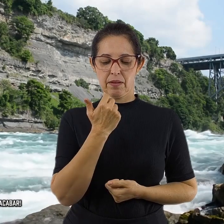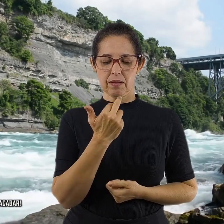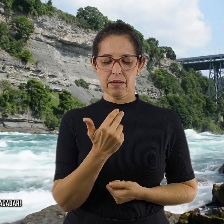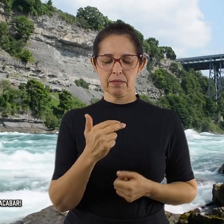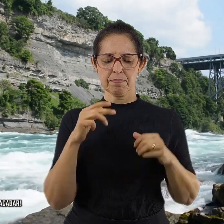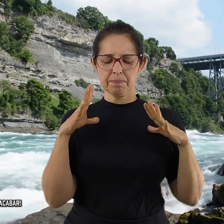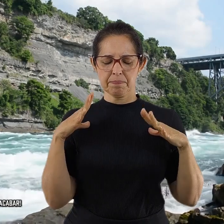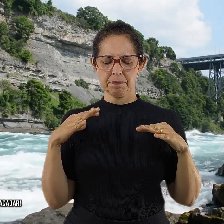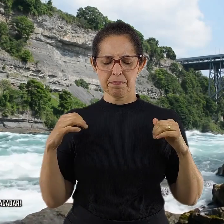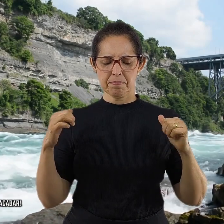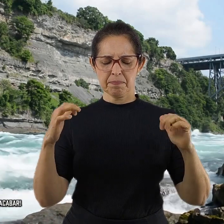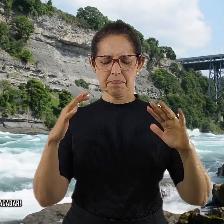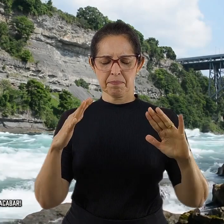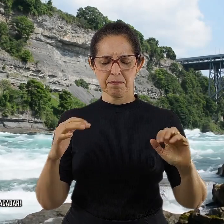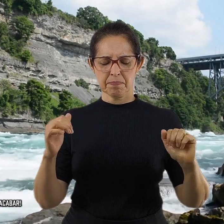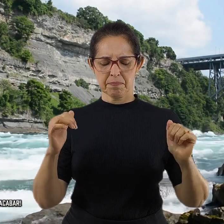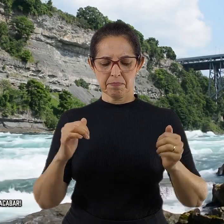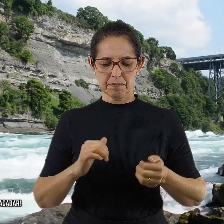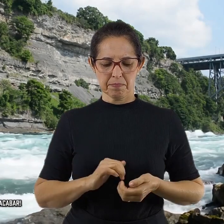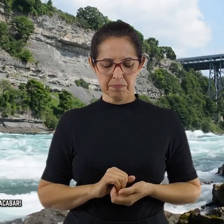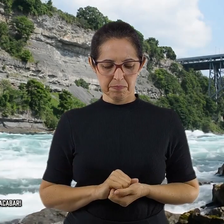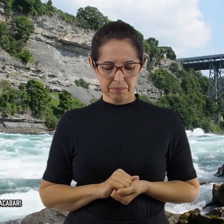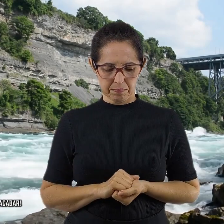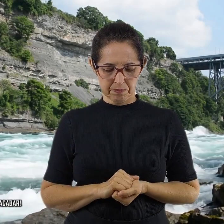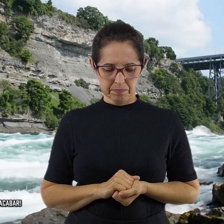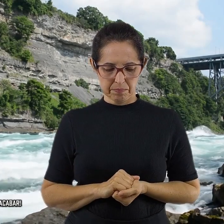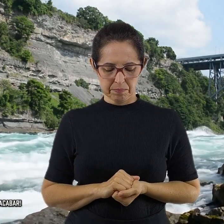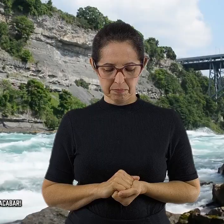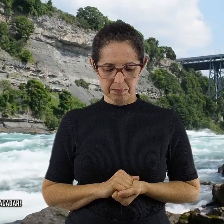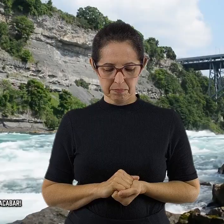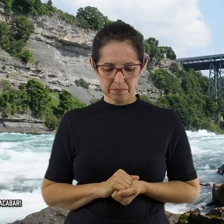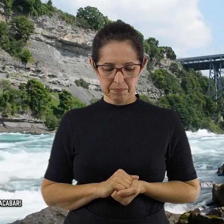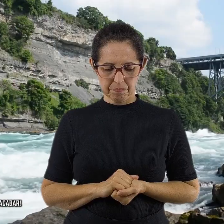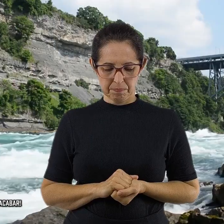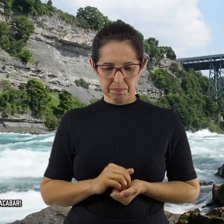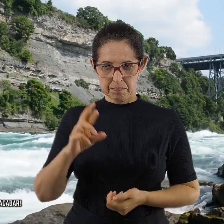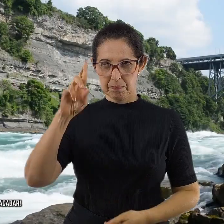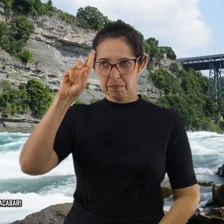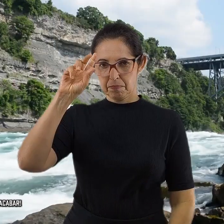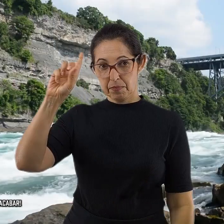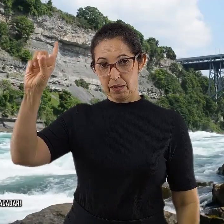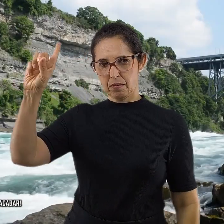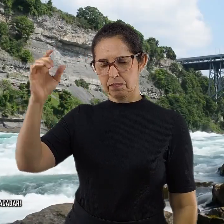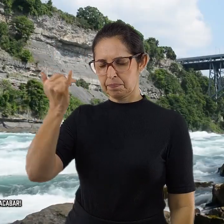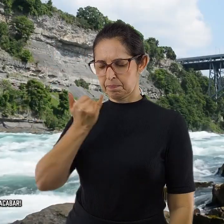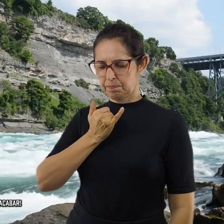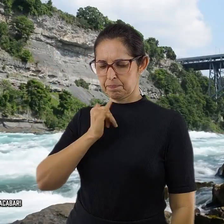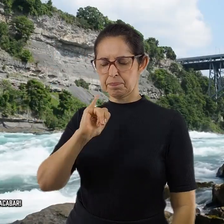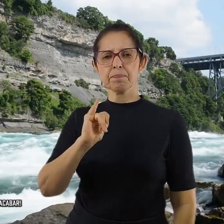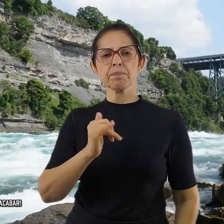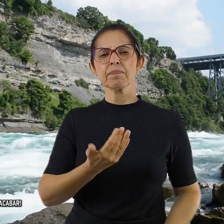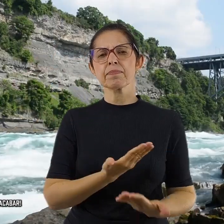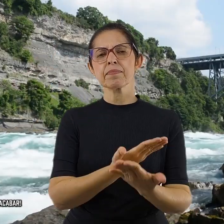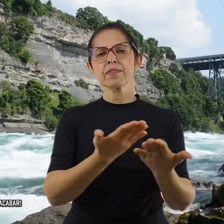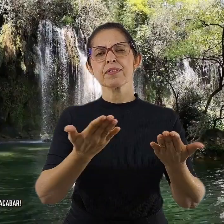Deredo cononoste. Oxalá esse ele canta lá marracho. Meus servos,